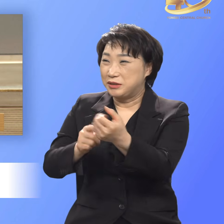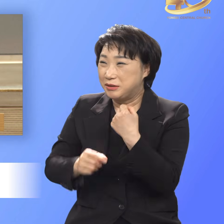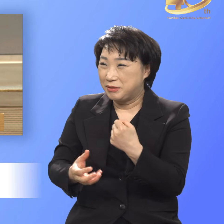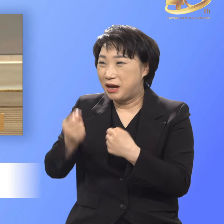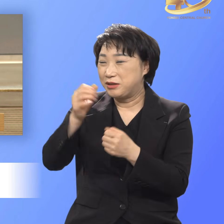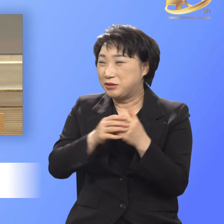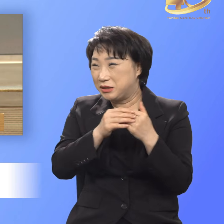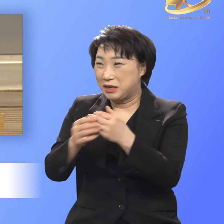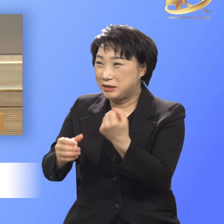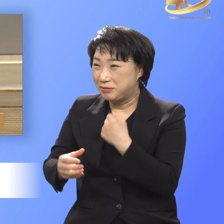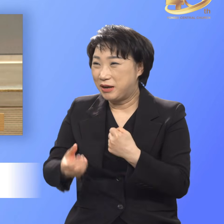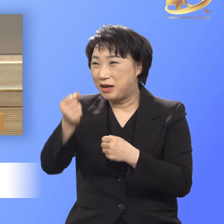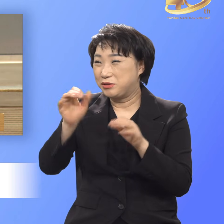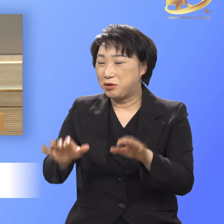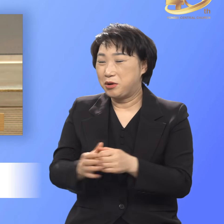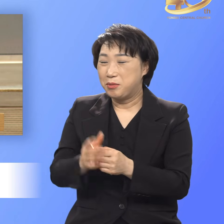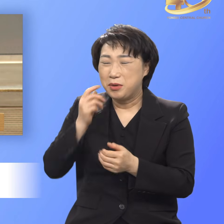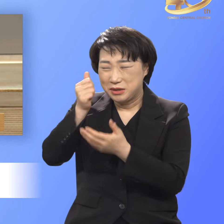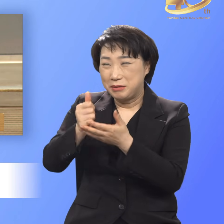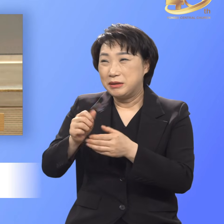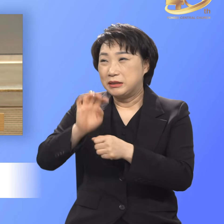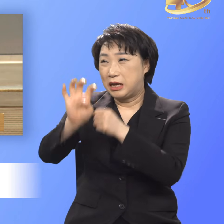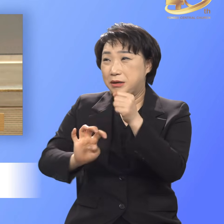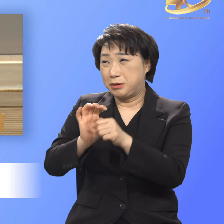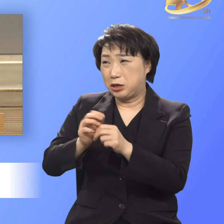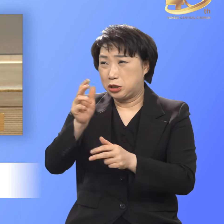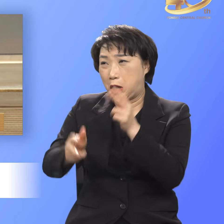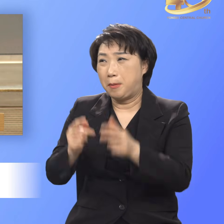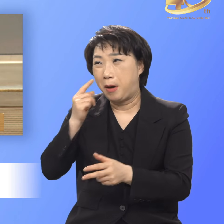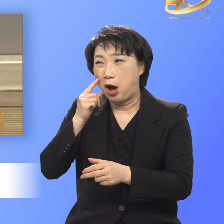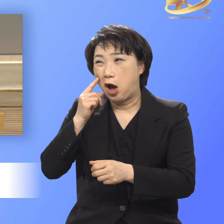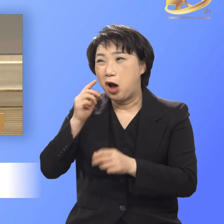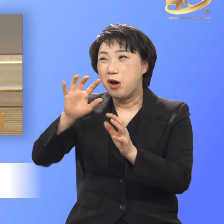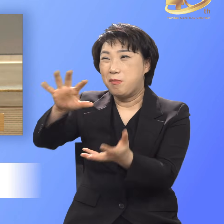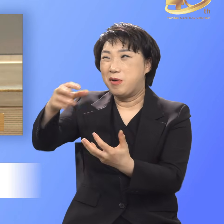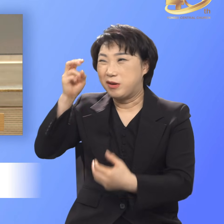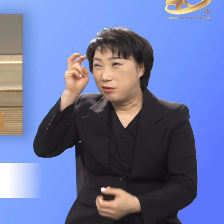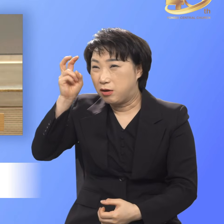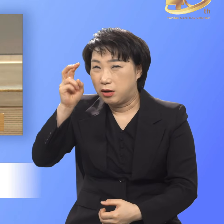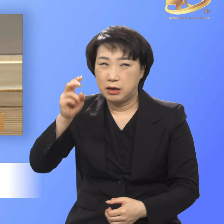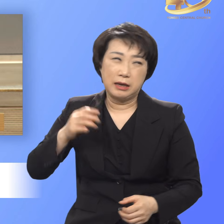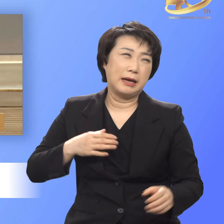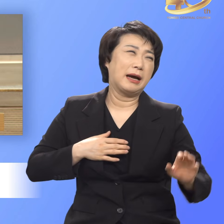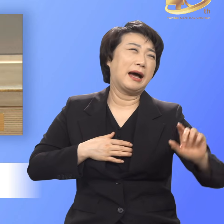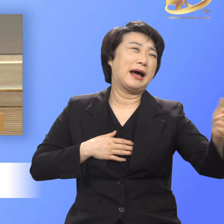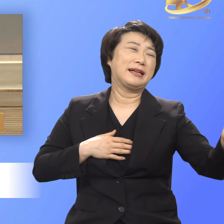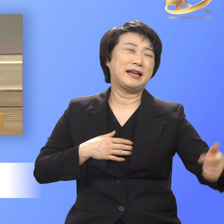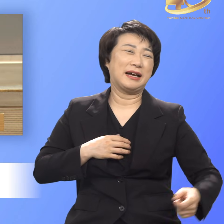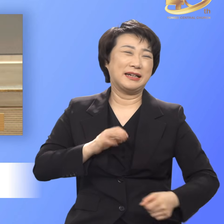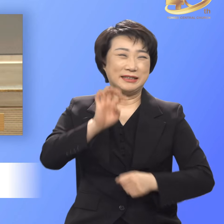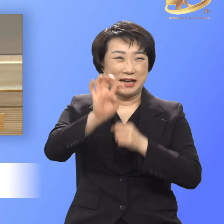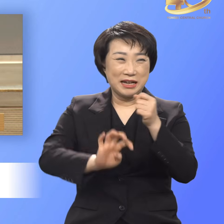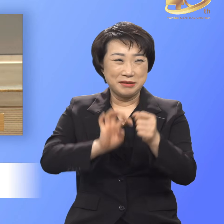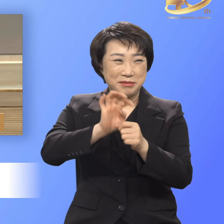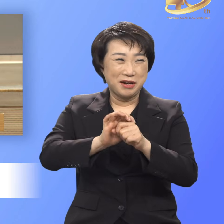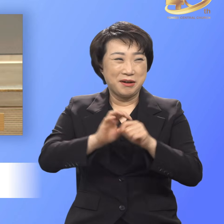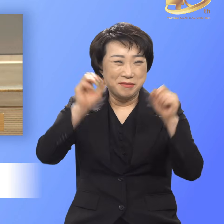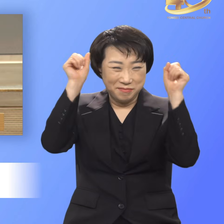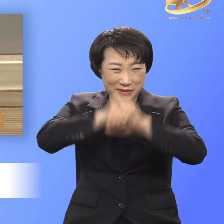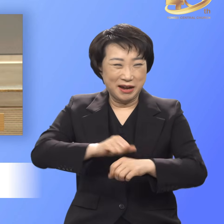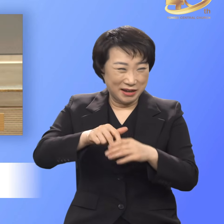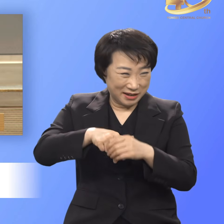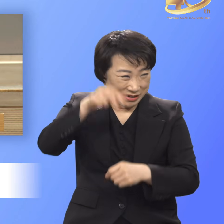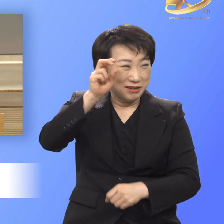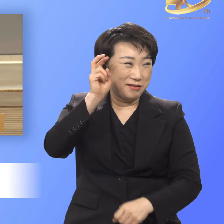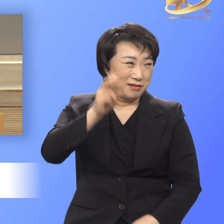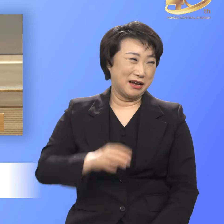그 리더십 가지고 사업했으면 잘 뻔했습니다. 쫄딱 망했다. 40년 망했겠지.